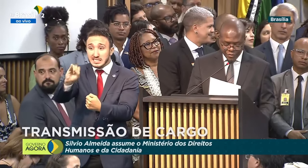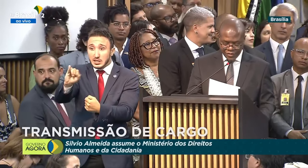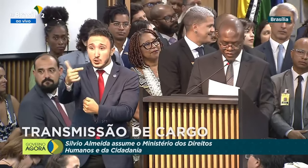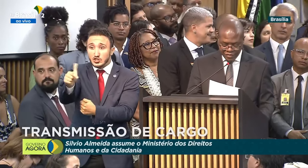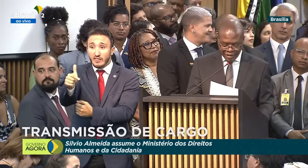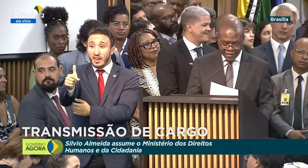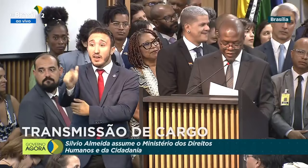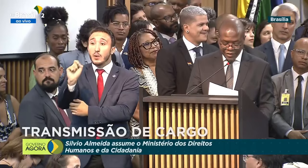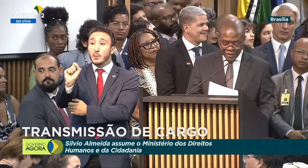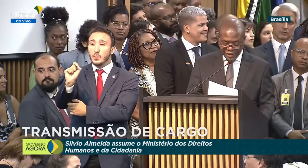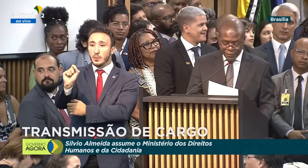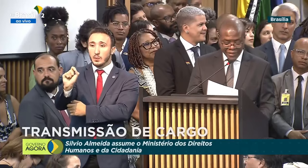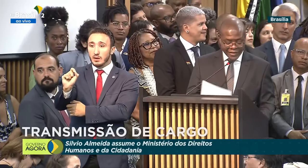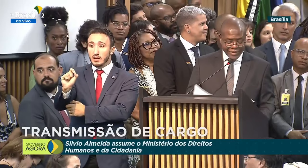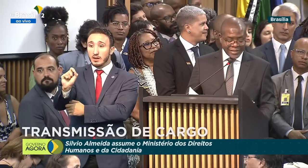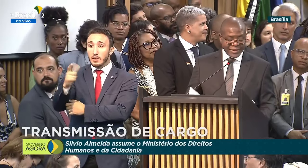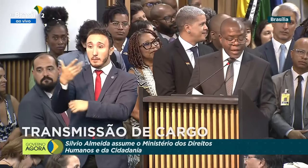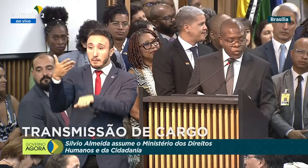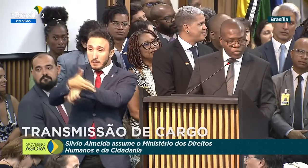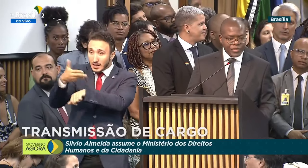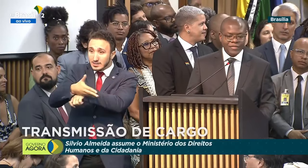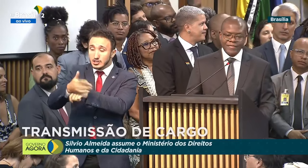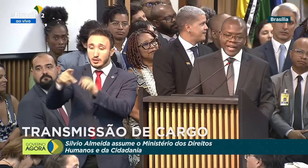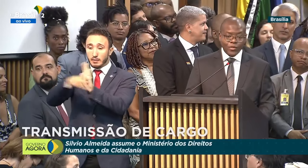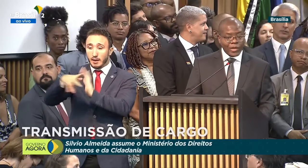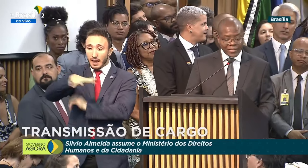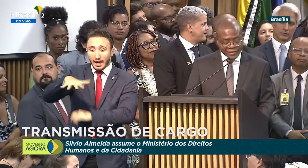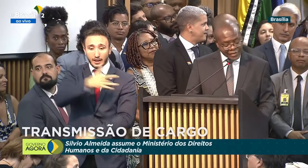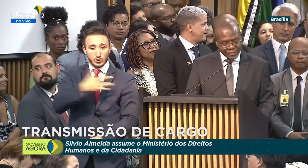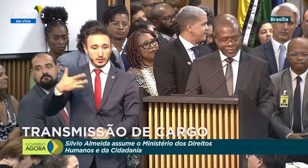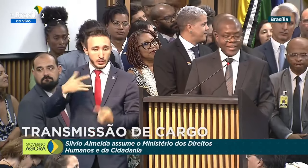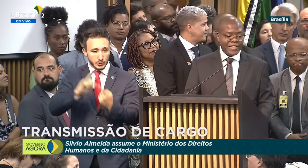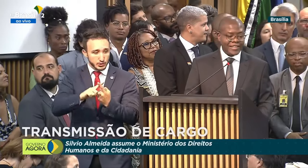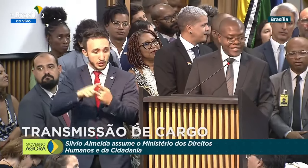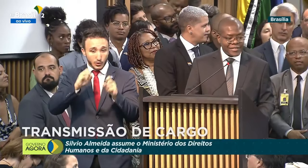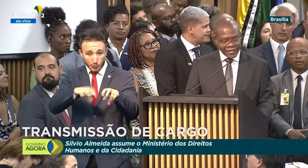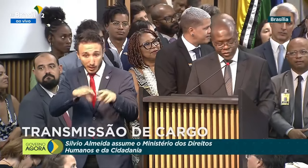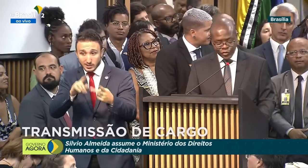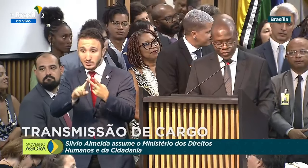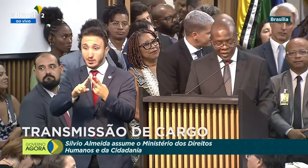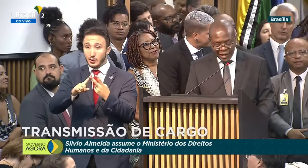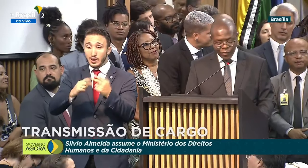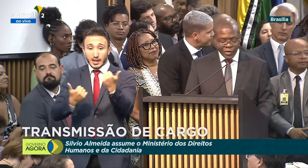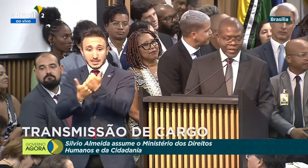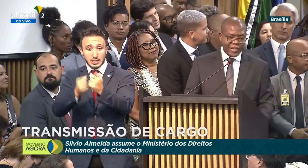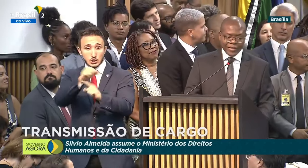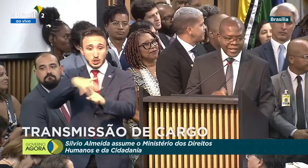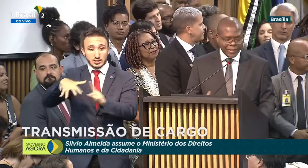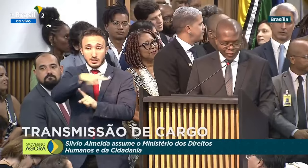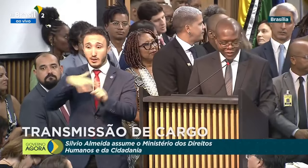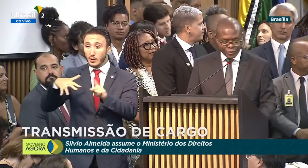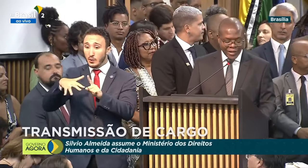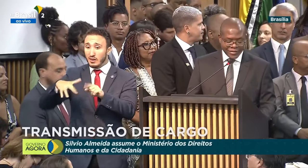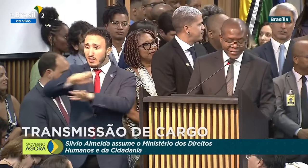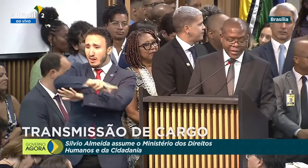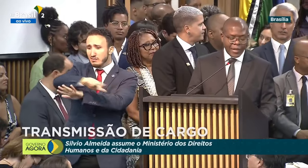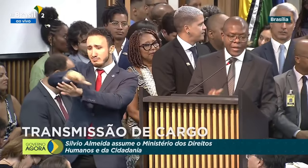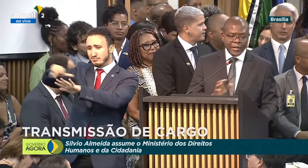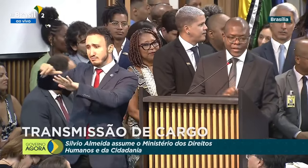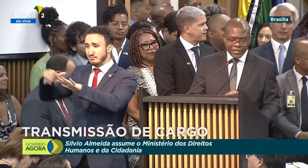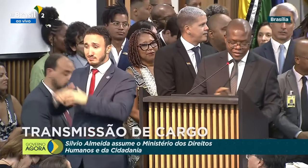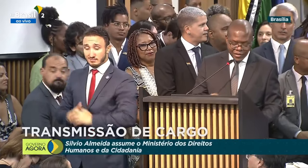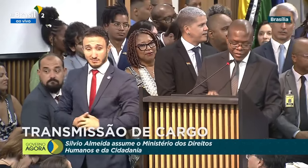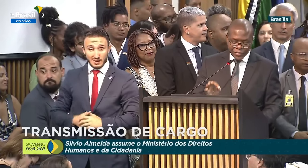não estiverem presentes na saúde na educação na assistência social então tantas outras pastas